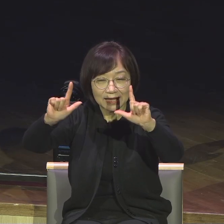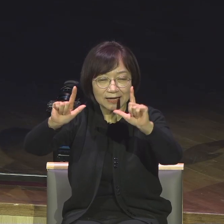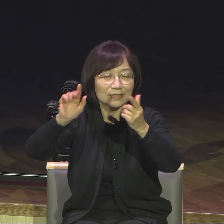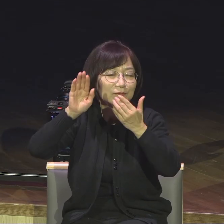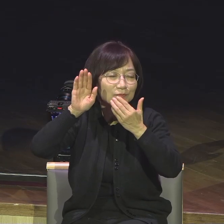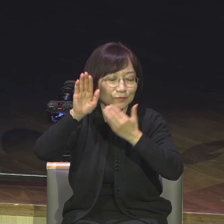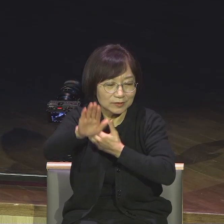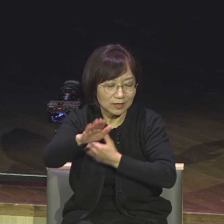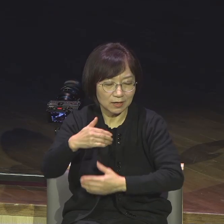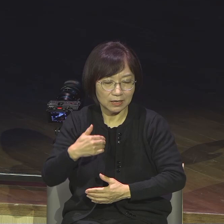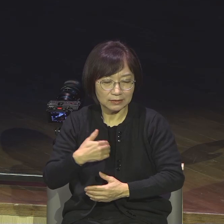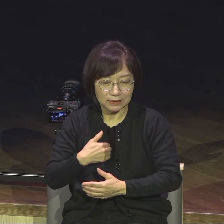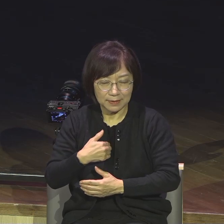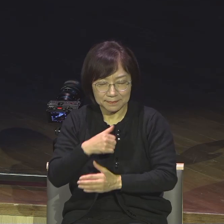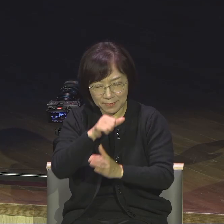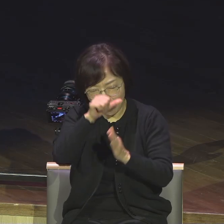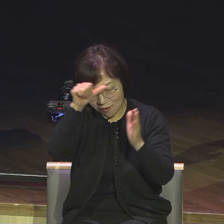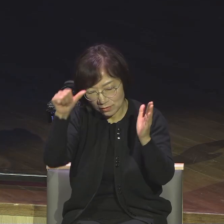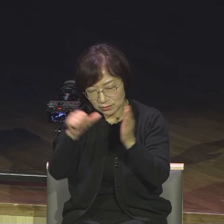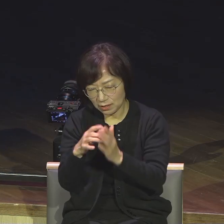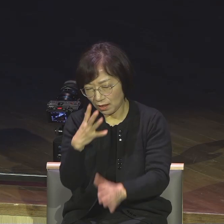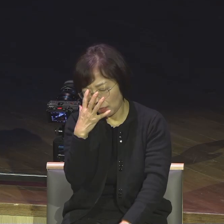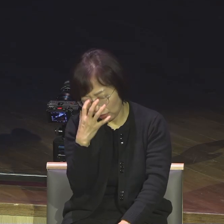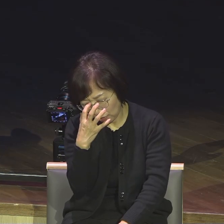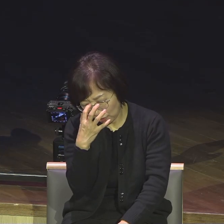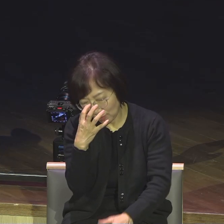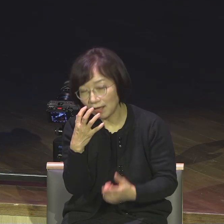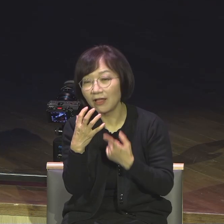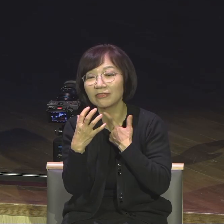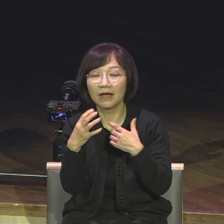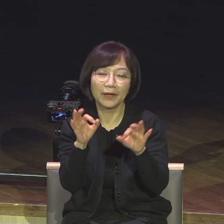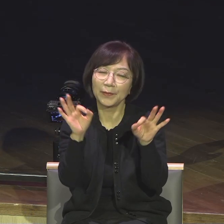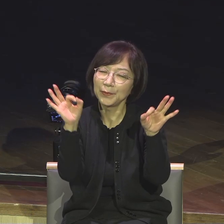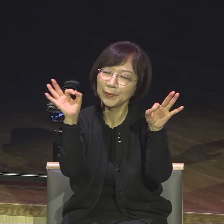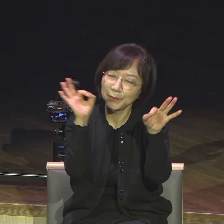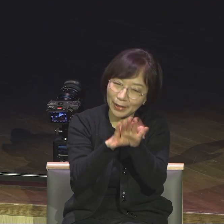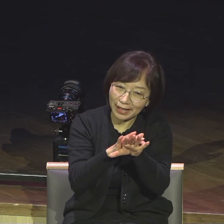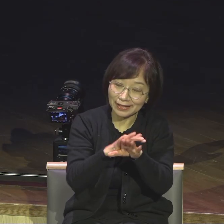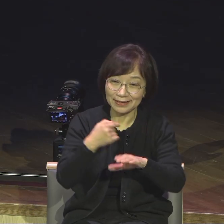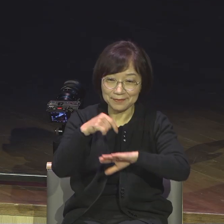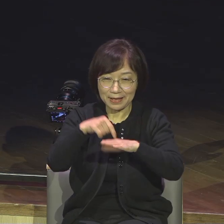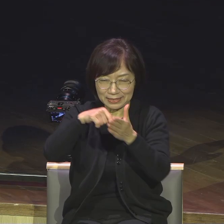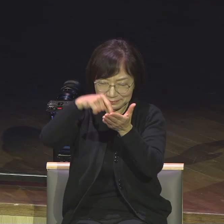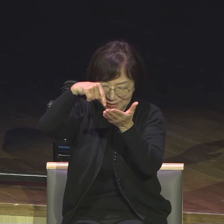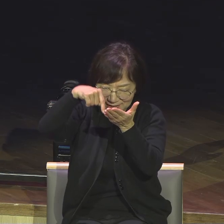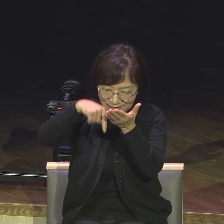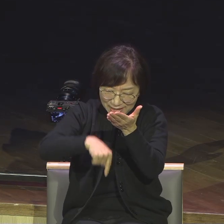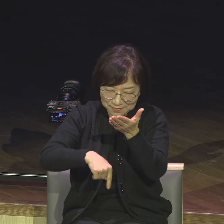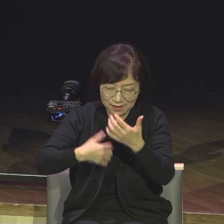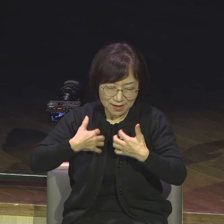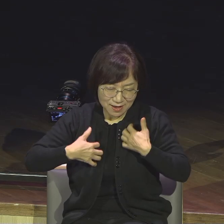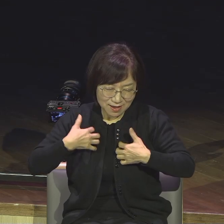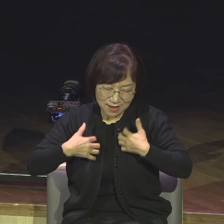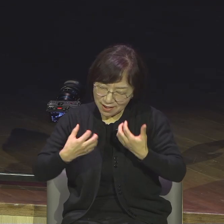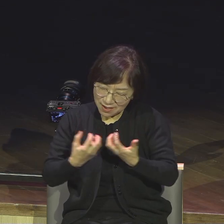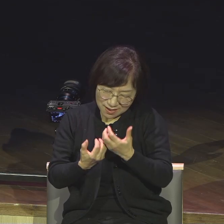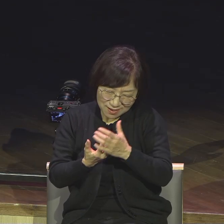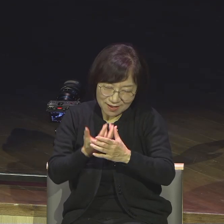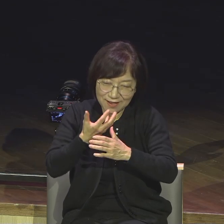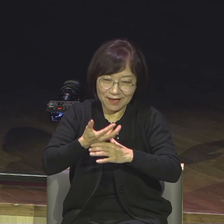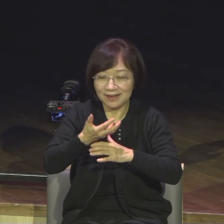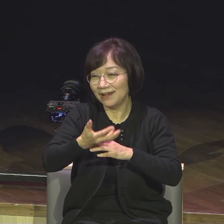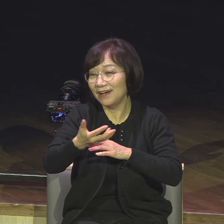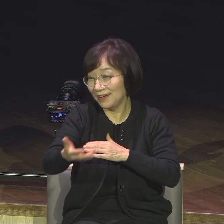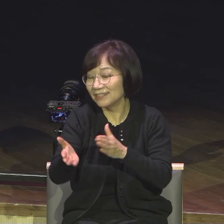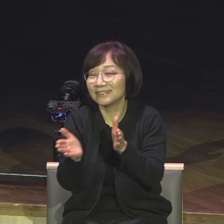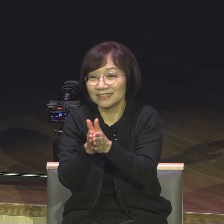인생에서 우울함은 사라지고 내 마음 깊은 곳에서 알 수 없는 기쁨이 샘솟기 시작했어.